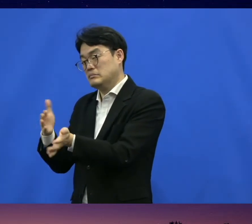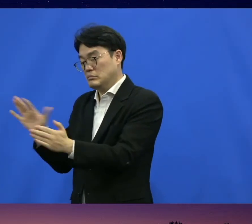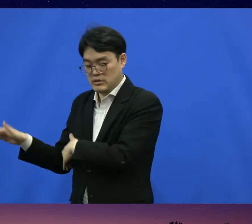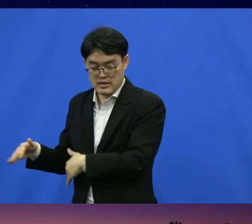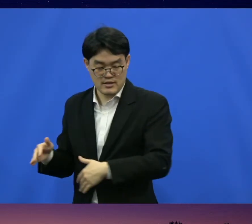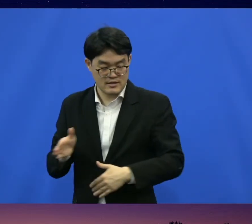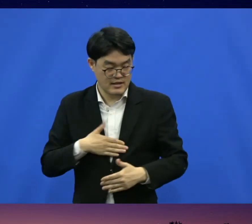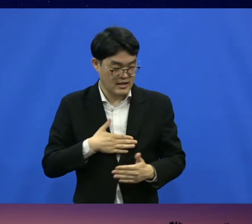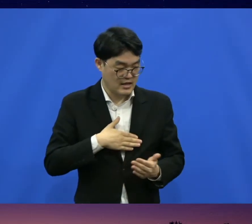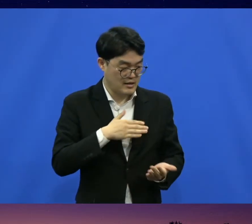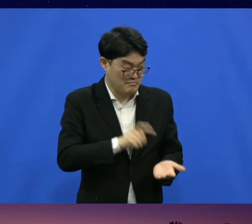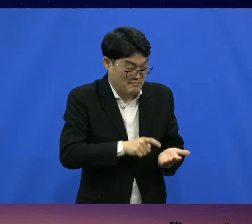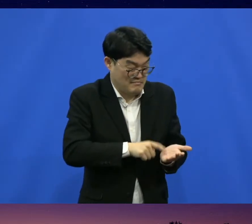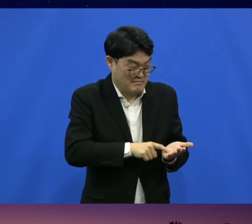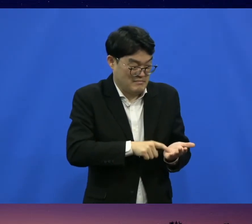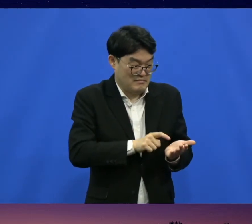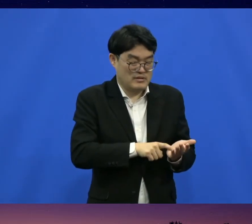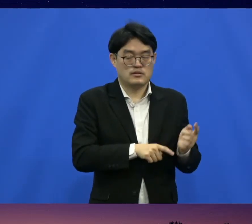거죠.